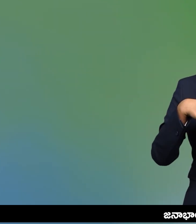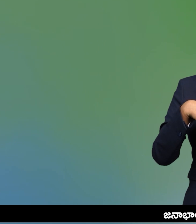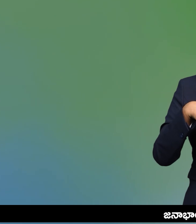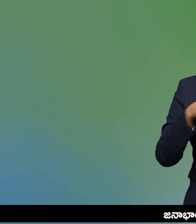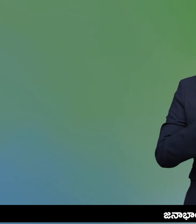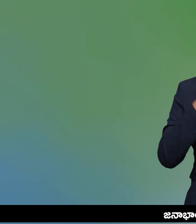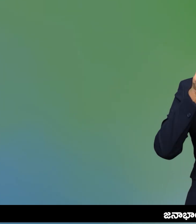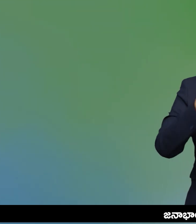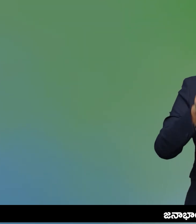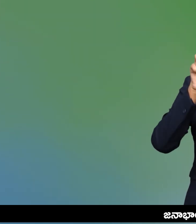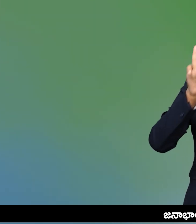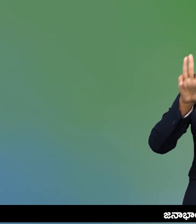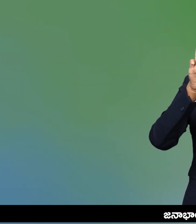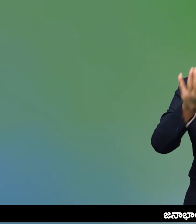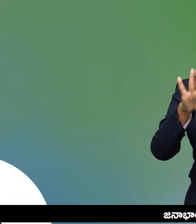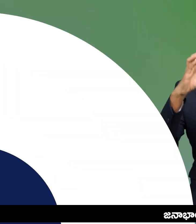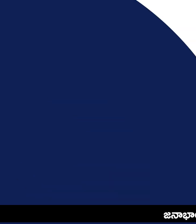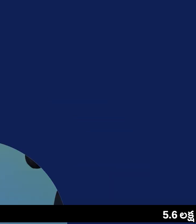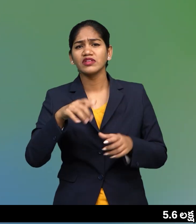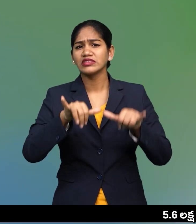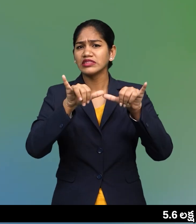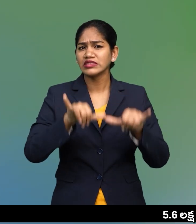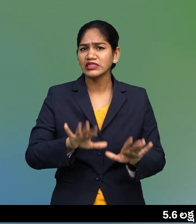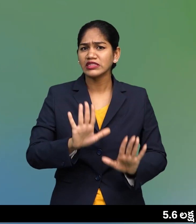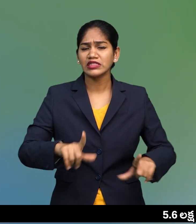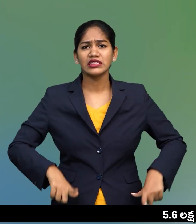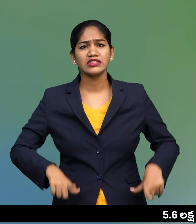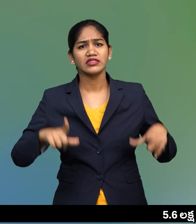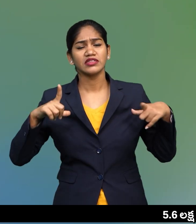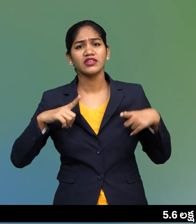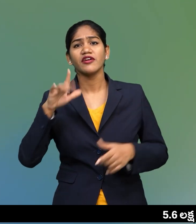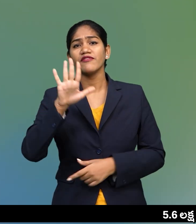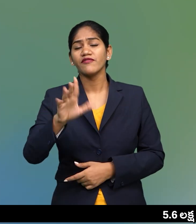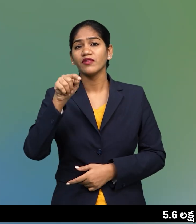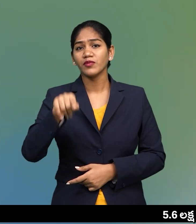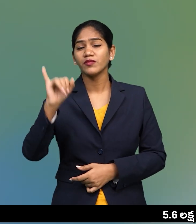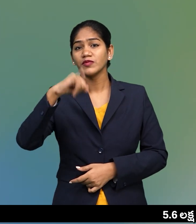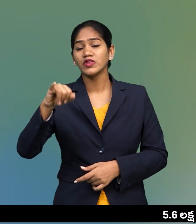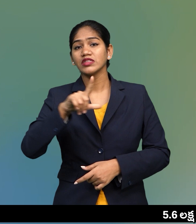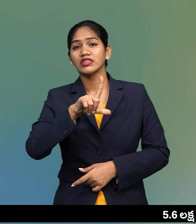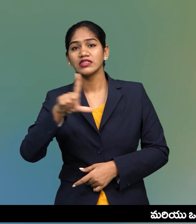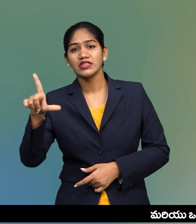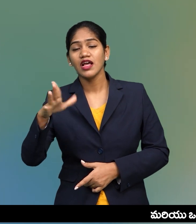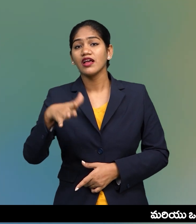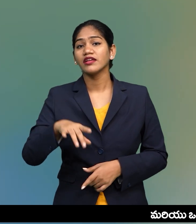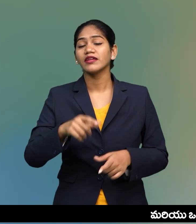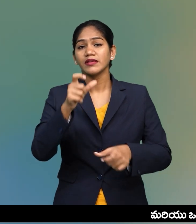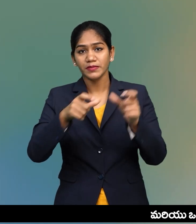జనాభాలో గణనీయమైన విభాగం 5.6 లక్ష గ్రామాలలో నివసించారు మరియు